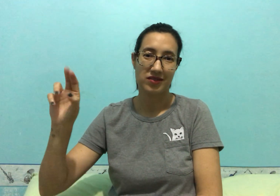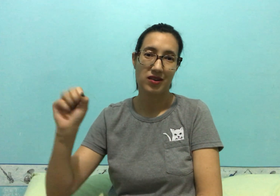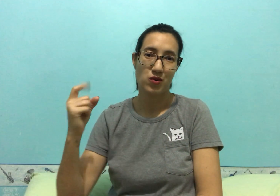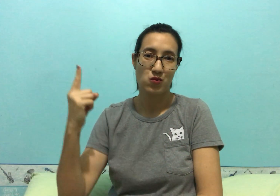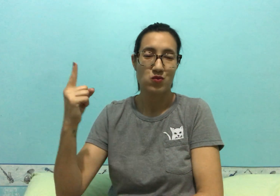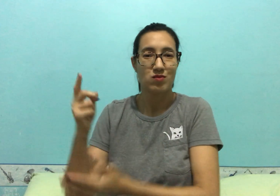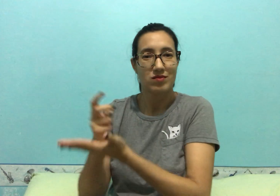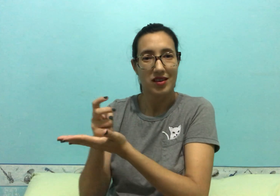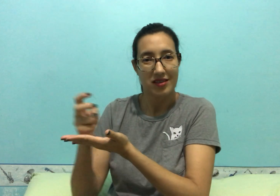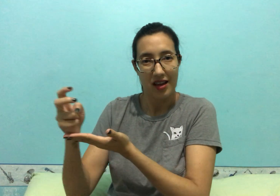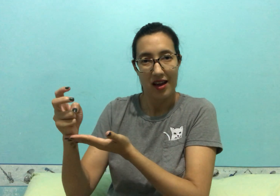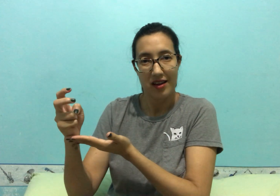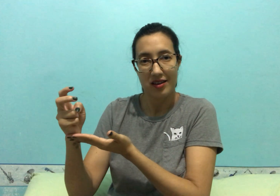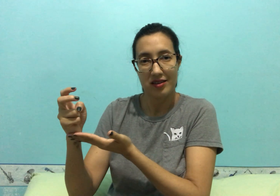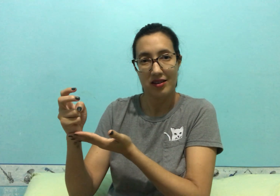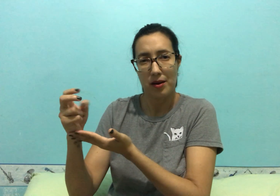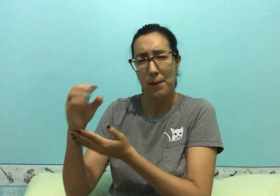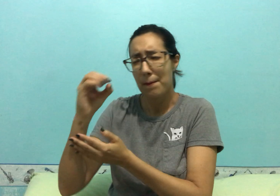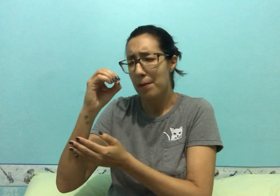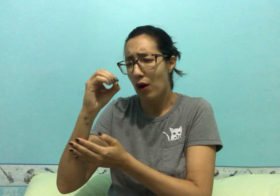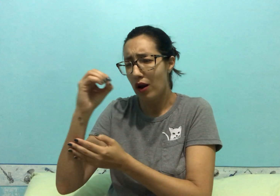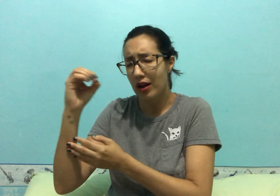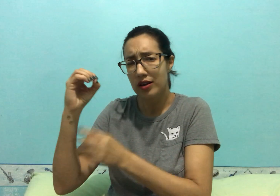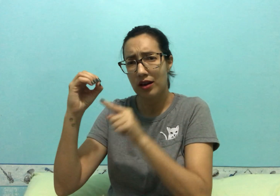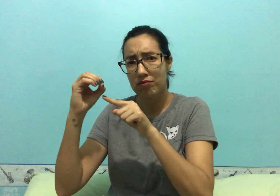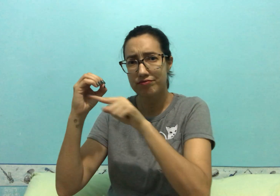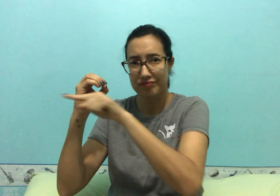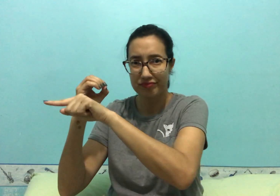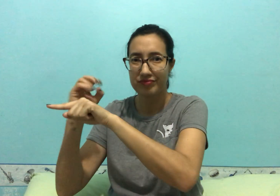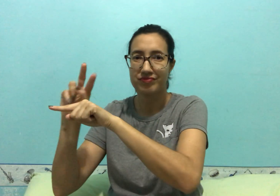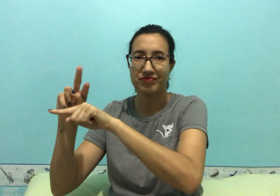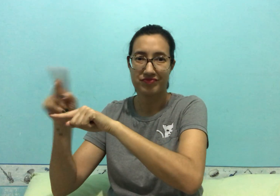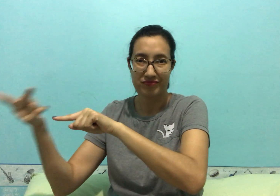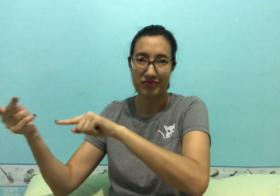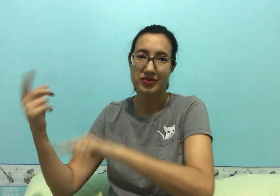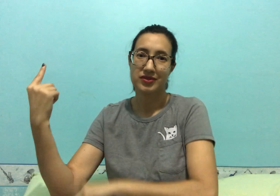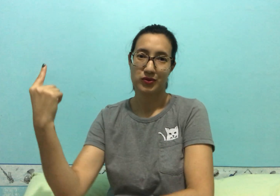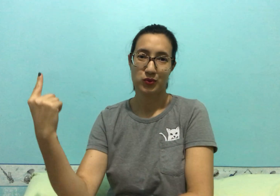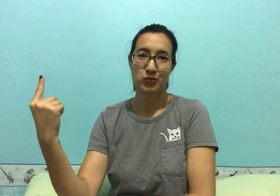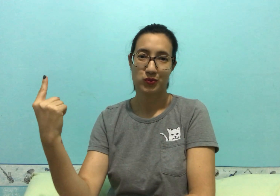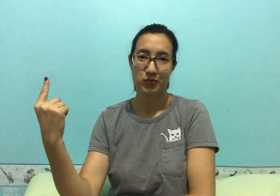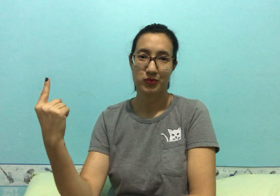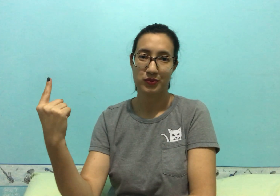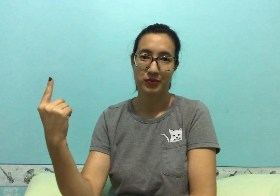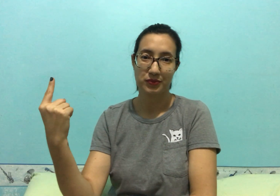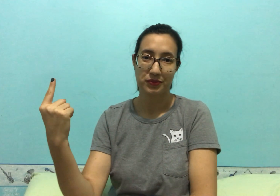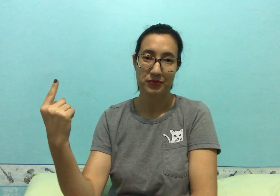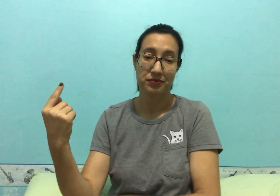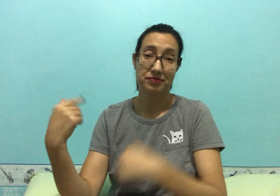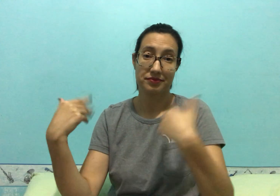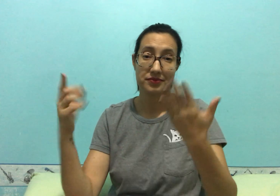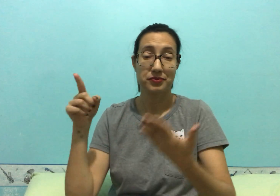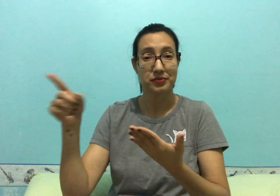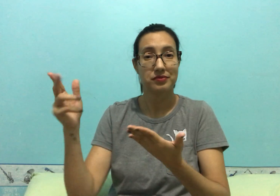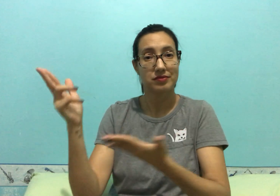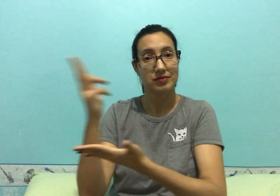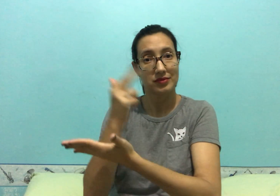pela bolinha, fica 0, passa pelo circuito, vira 1. Então, essa configuração aqui nada mais é do que a própria